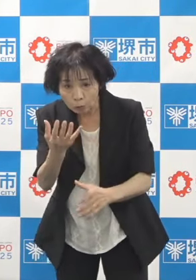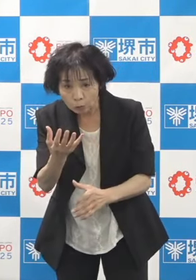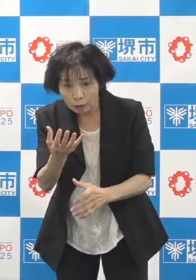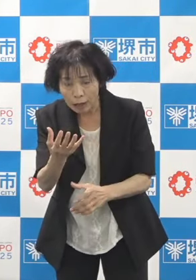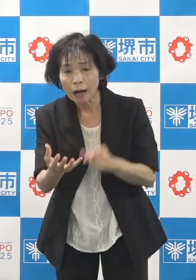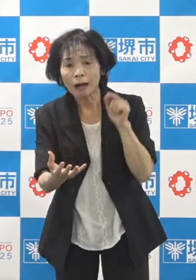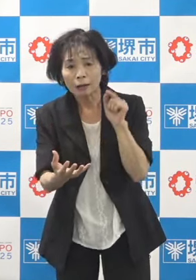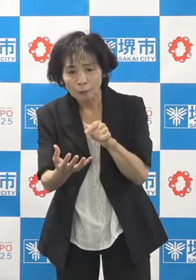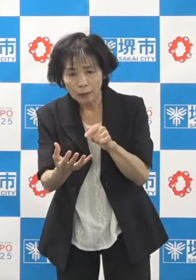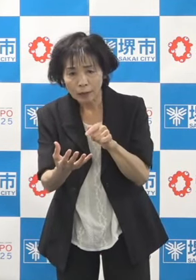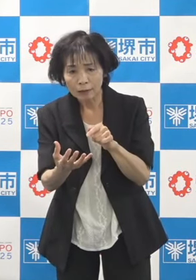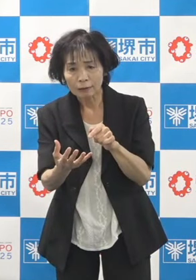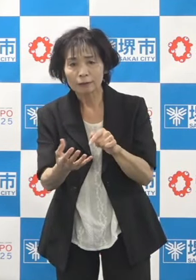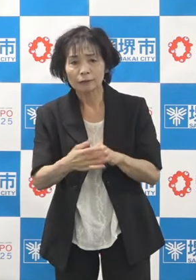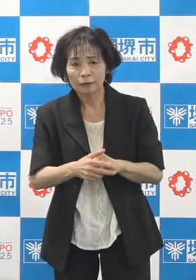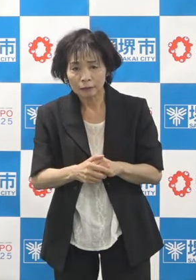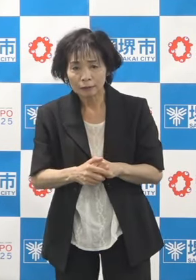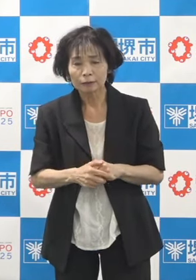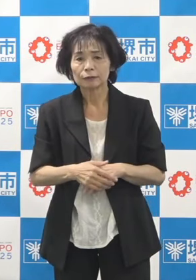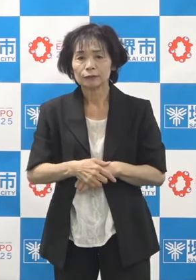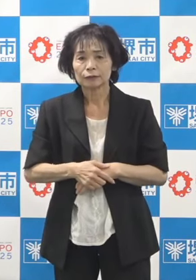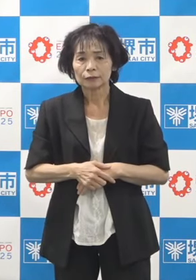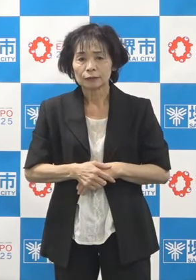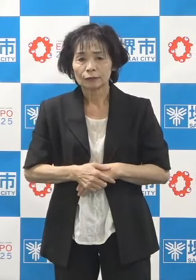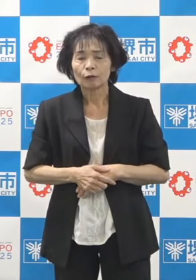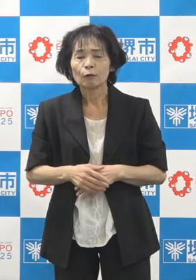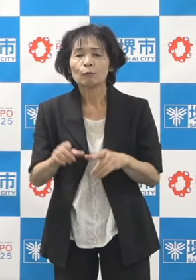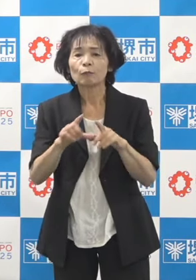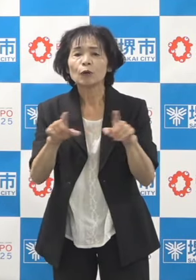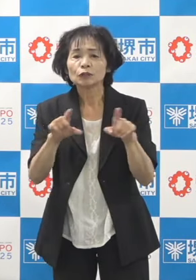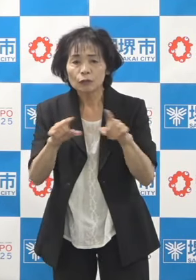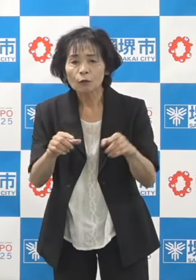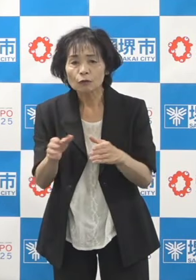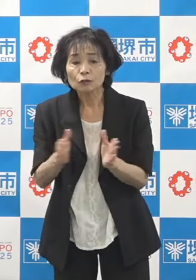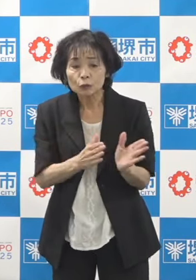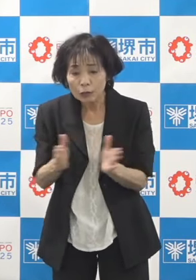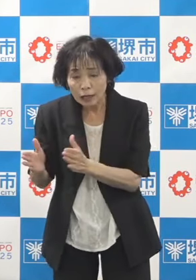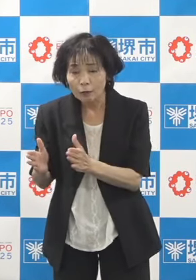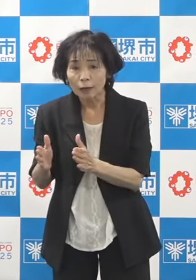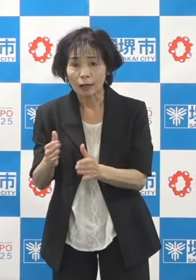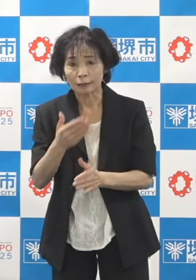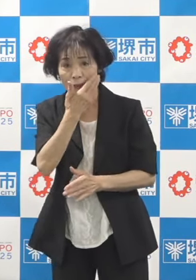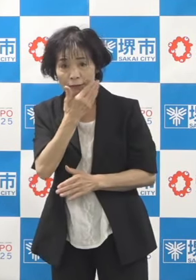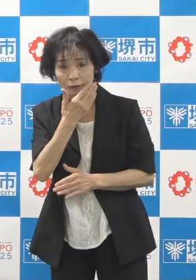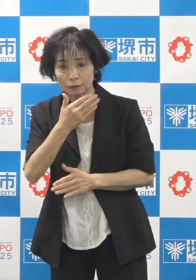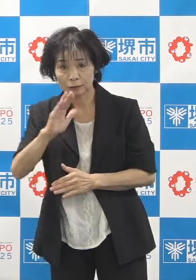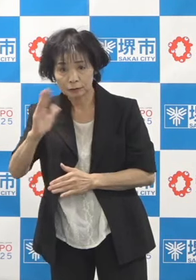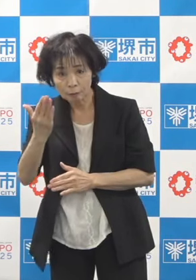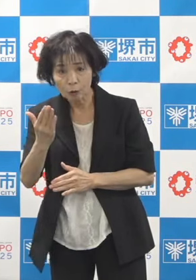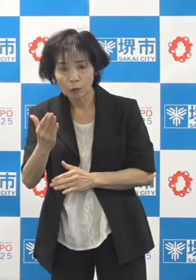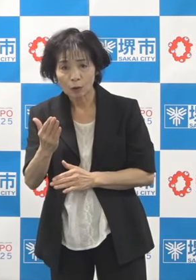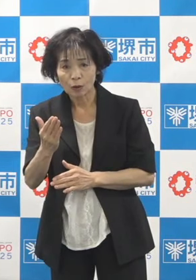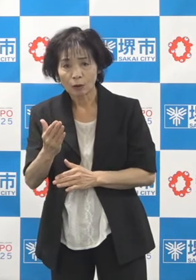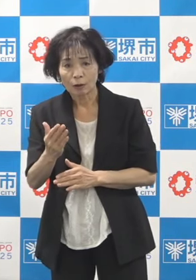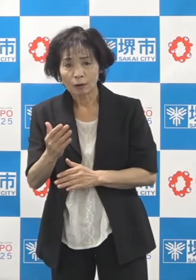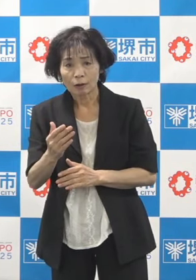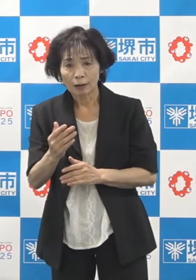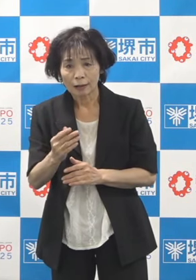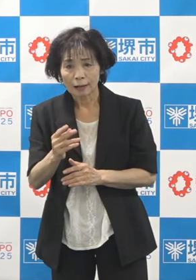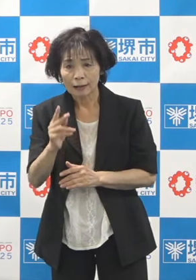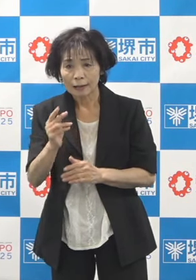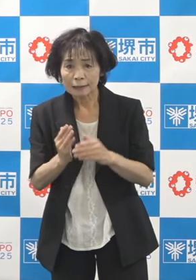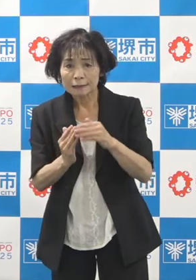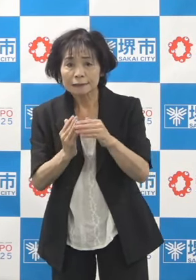も備えなければというところが、もちろん備えは大事なんですけど、ヒートアップを過